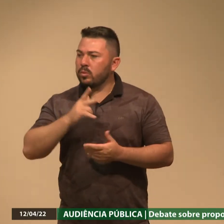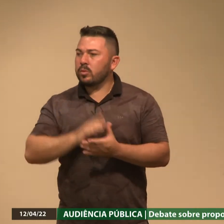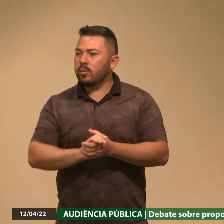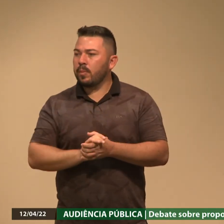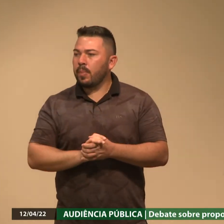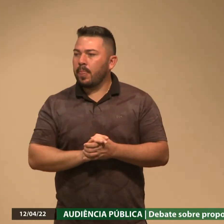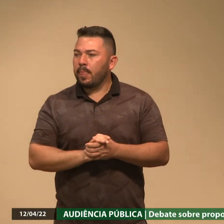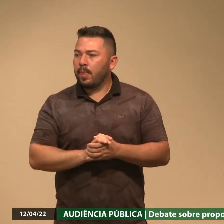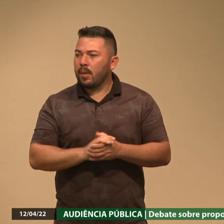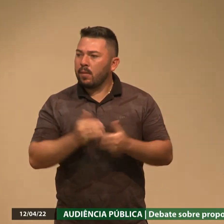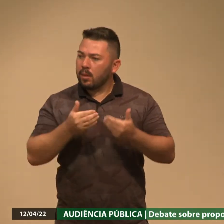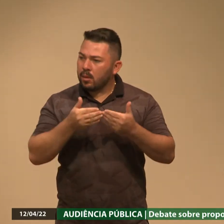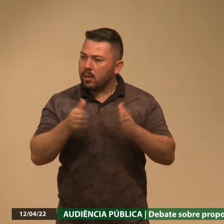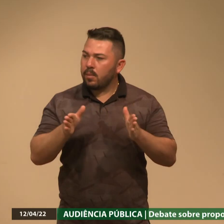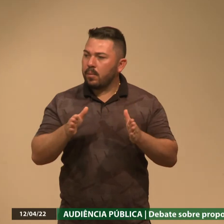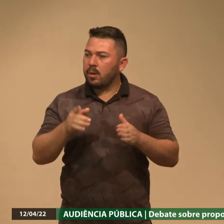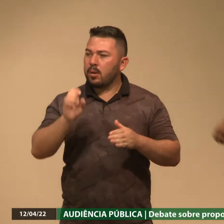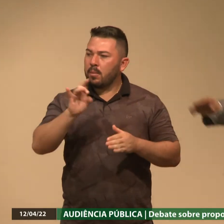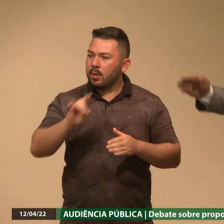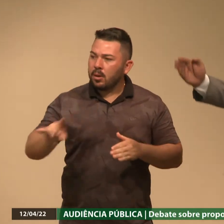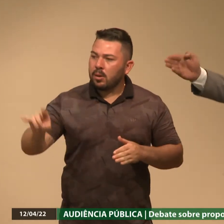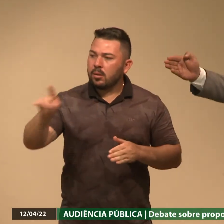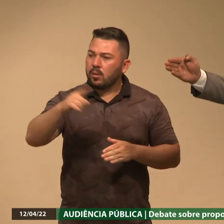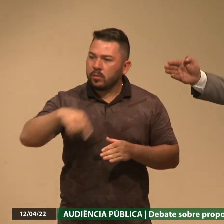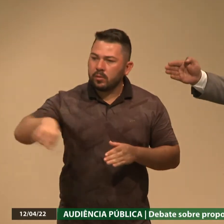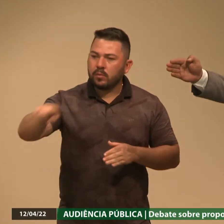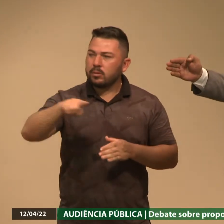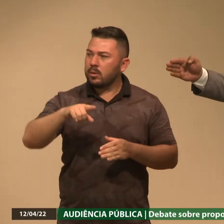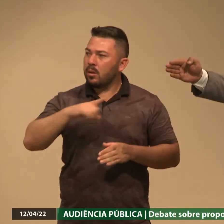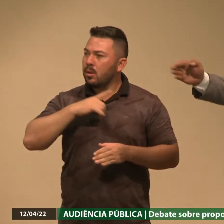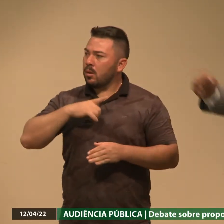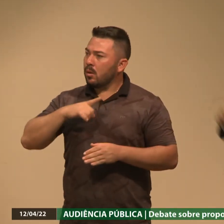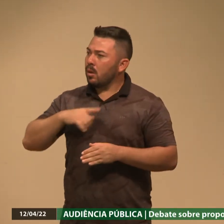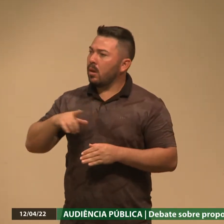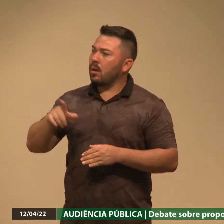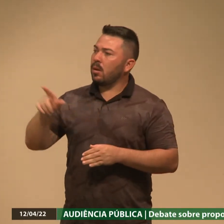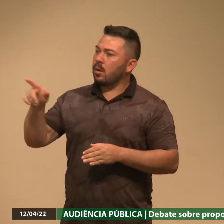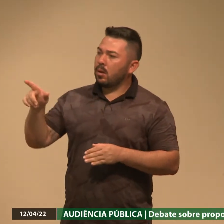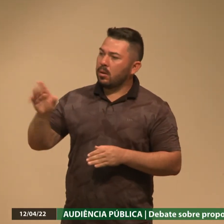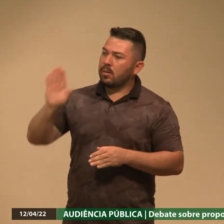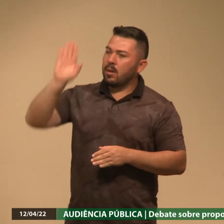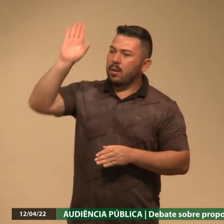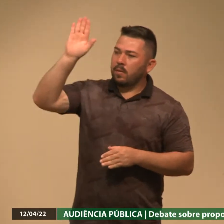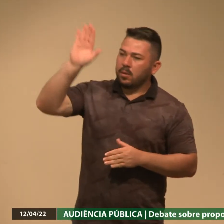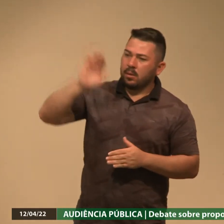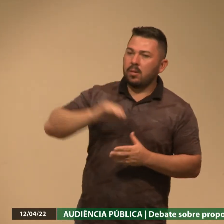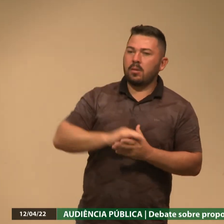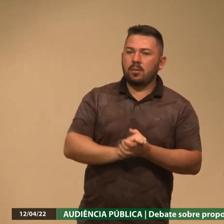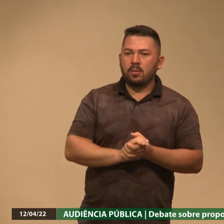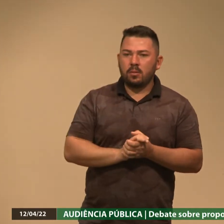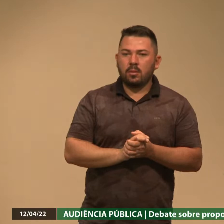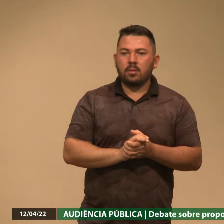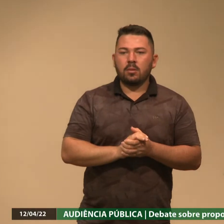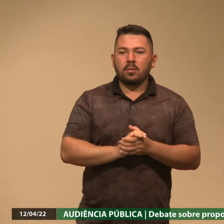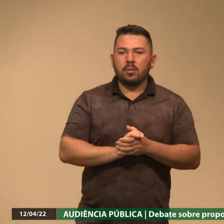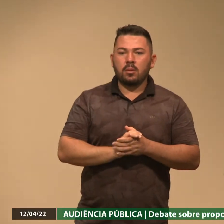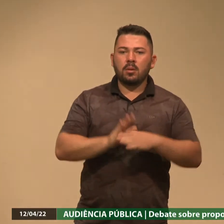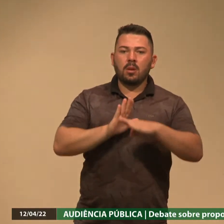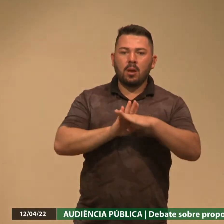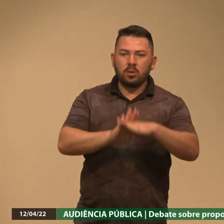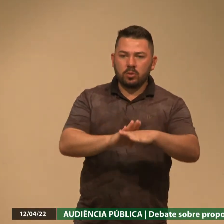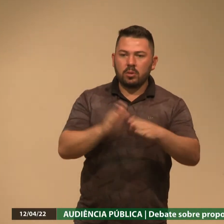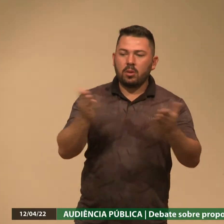vai estar aberto a cada um de vocês aqui aí temos a nossa amiga ali que tá levantando a mãozinha tá aqui nós está nos ajudando